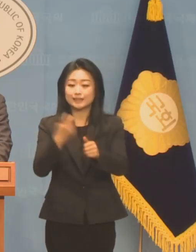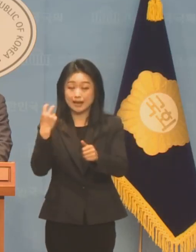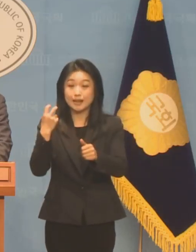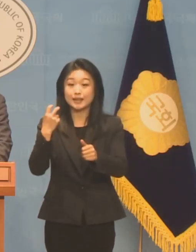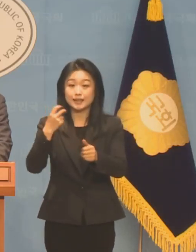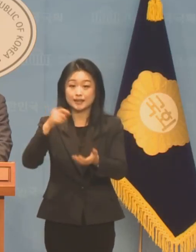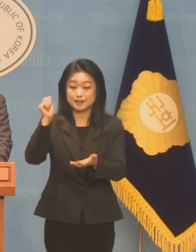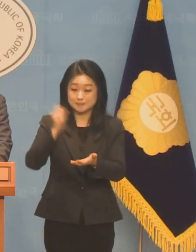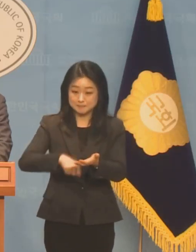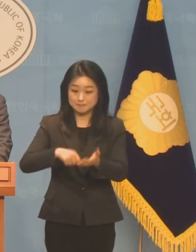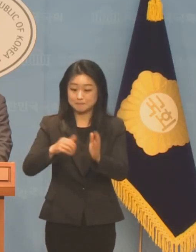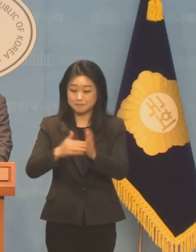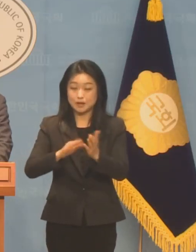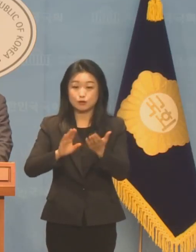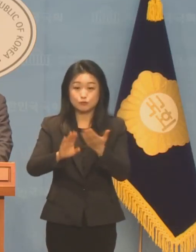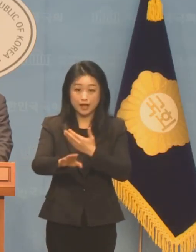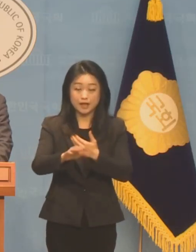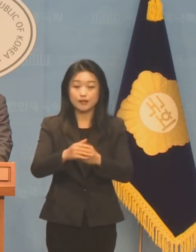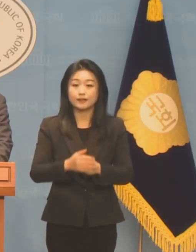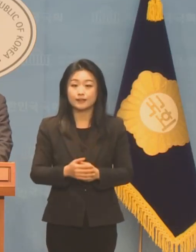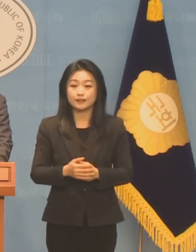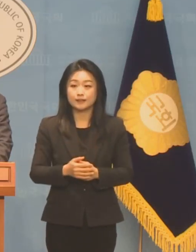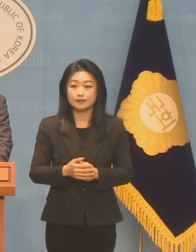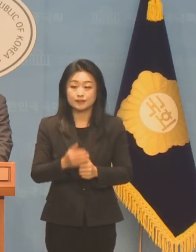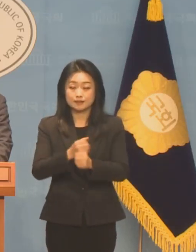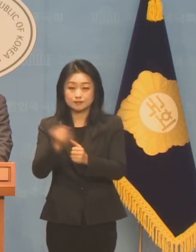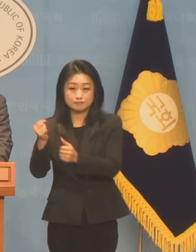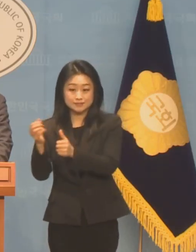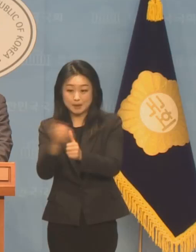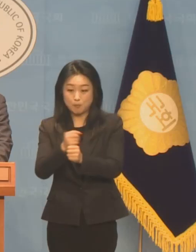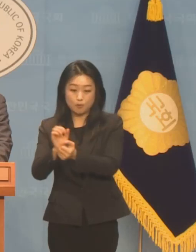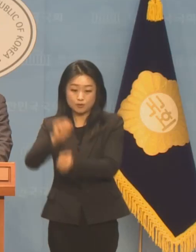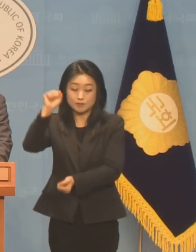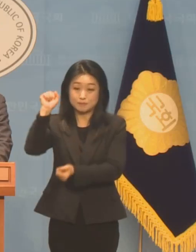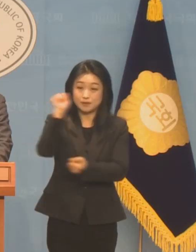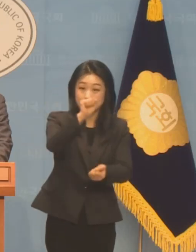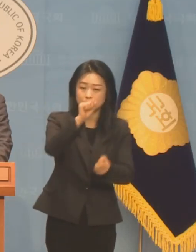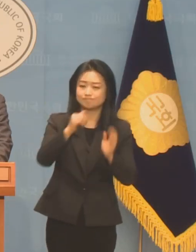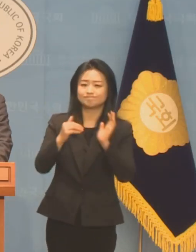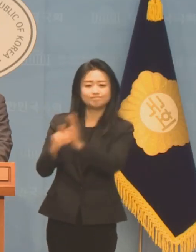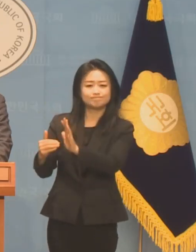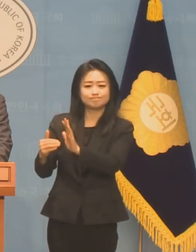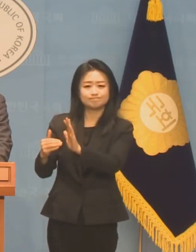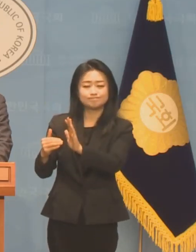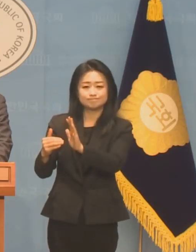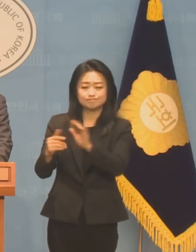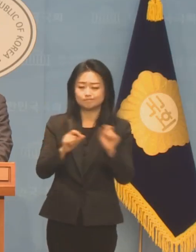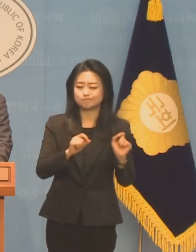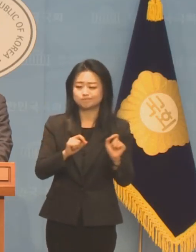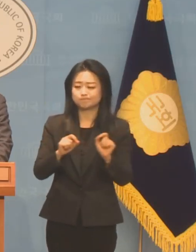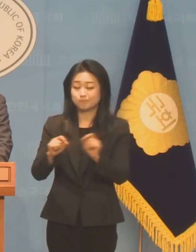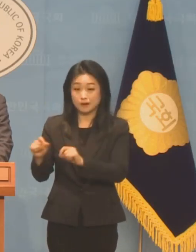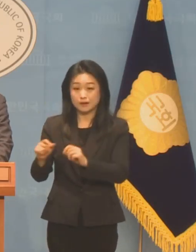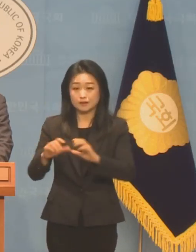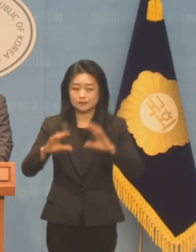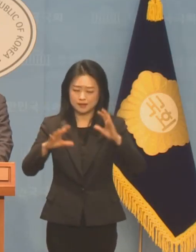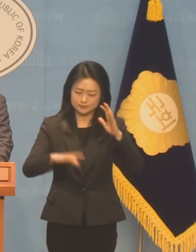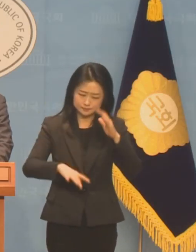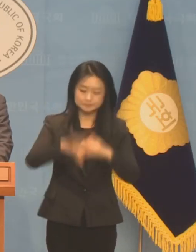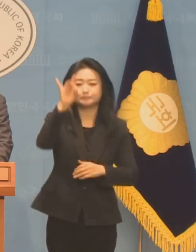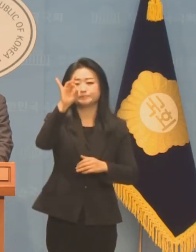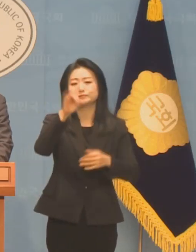탄핵소추안이 가결된 이후에 물리력을 동원해 법적 절차를 거부하거나 지연시킨 사례는